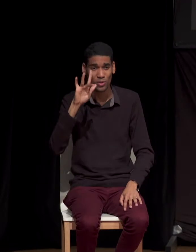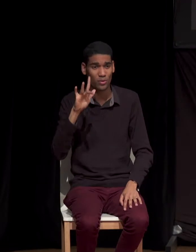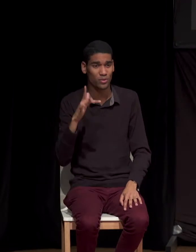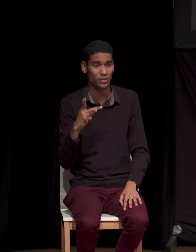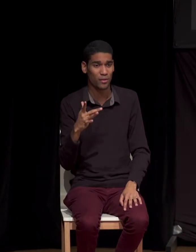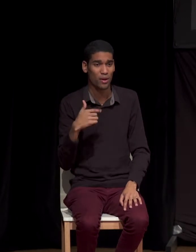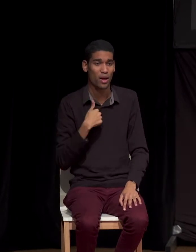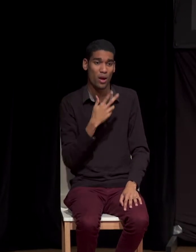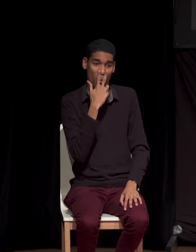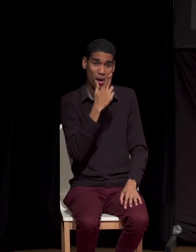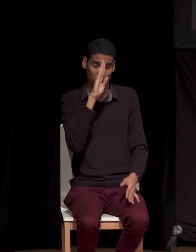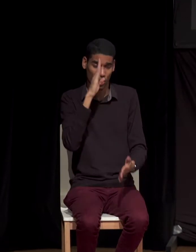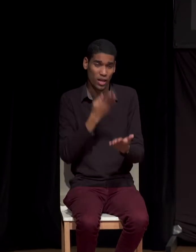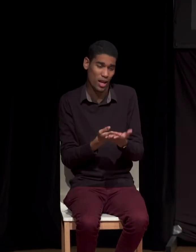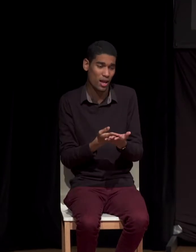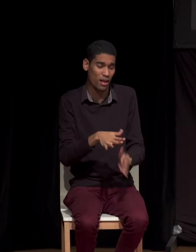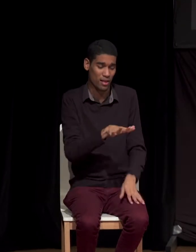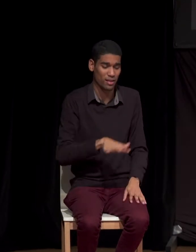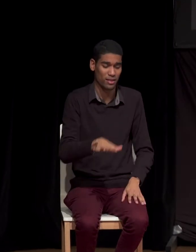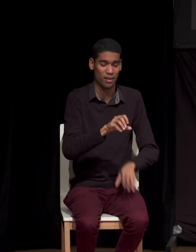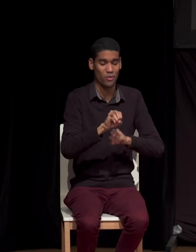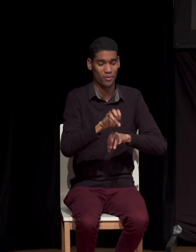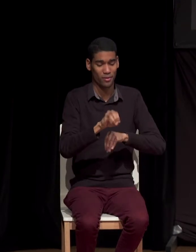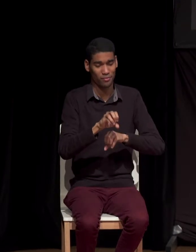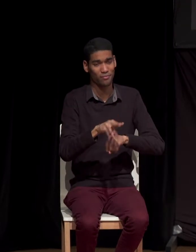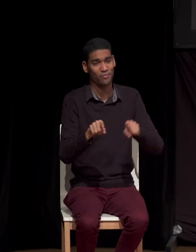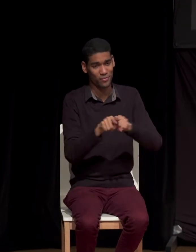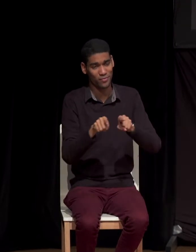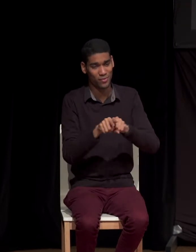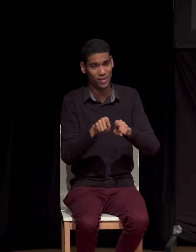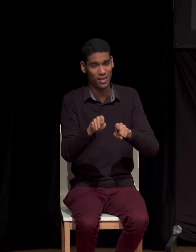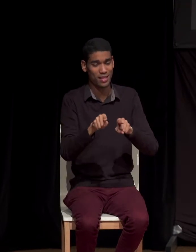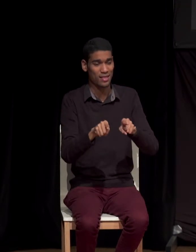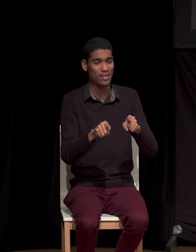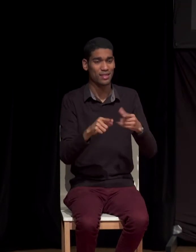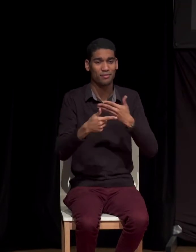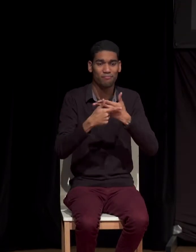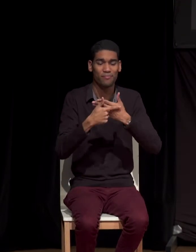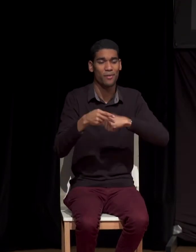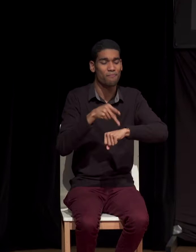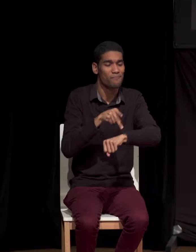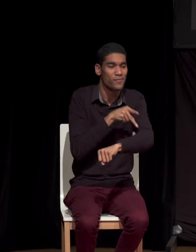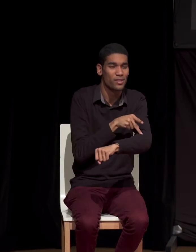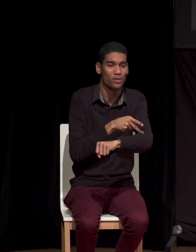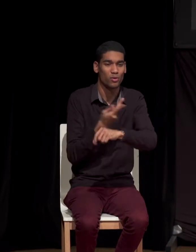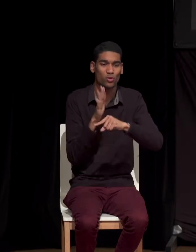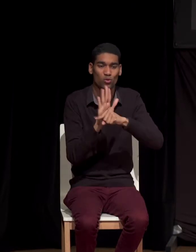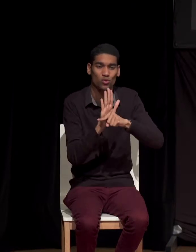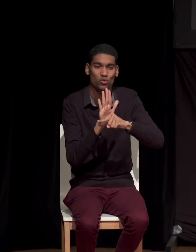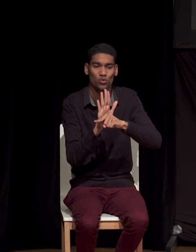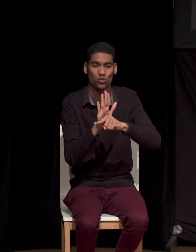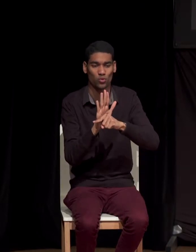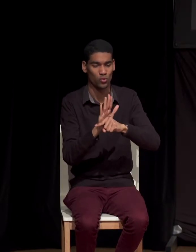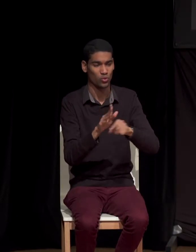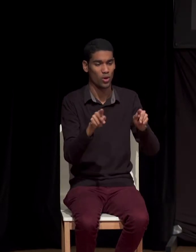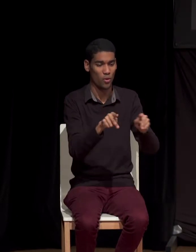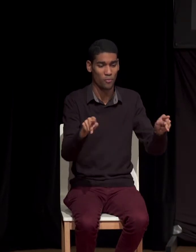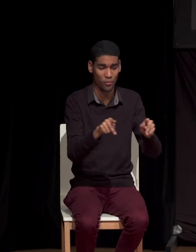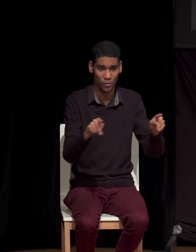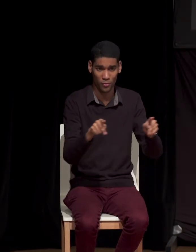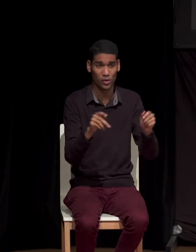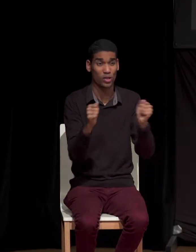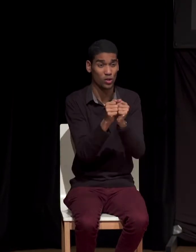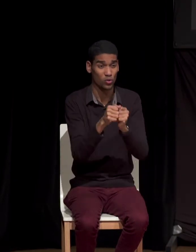eu acredito que a educação está nesse campo também, tem esse papel pedagógico de também ajudar, apoiar o professor que está na escola